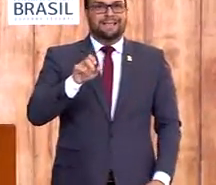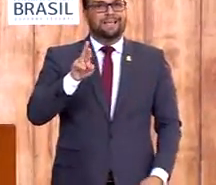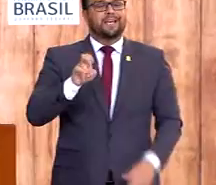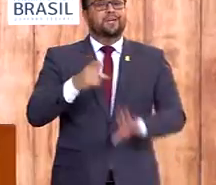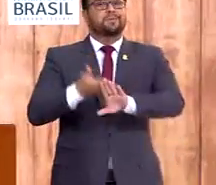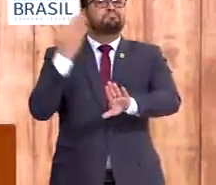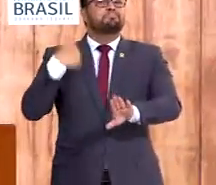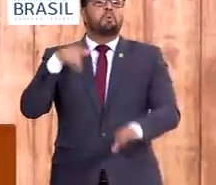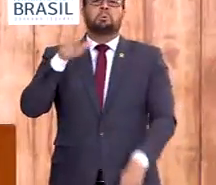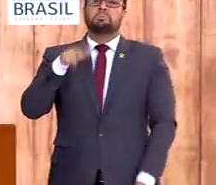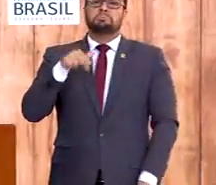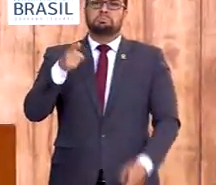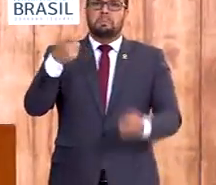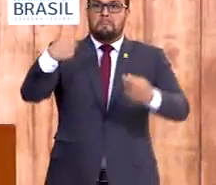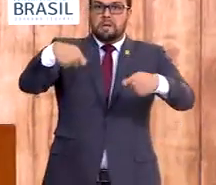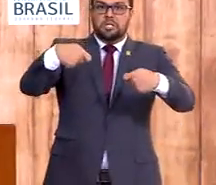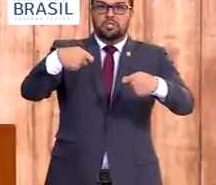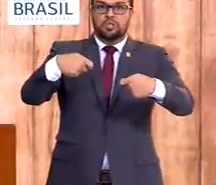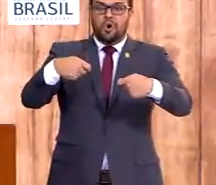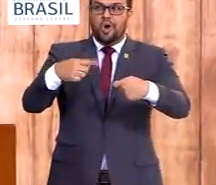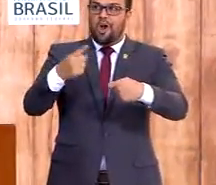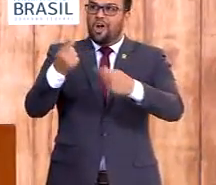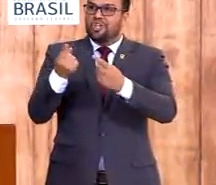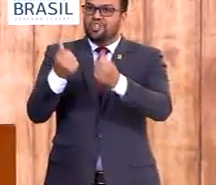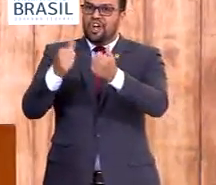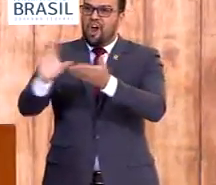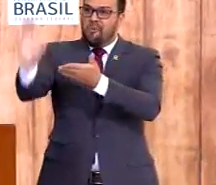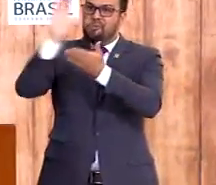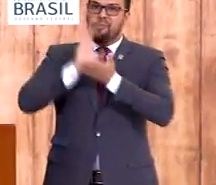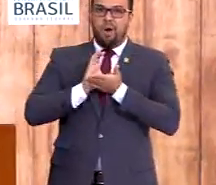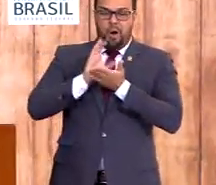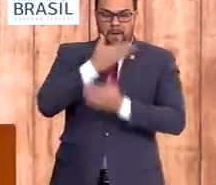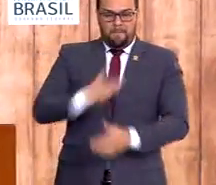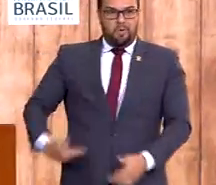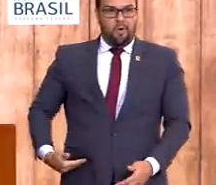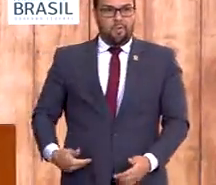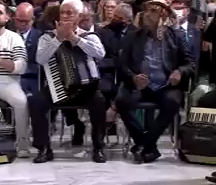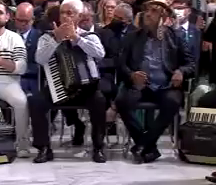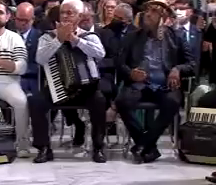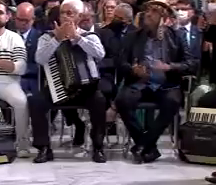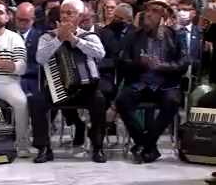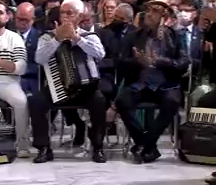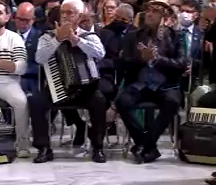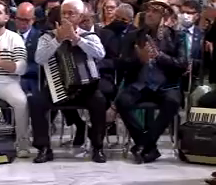para encantar nossos corações e preencher as nossas almas